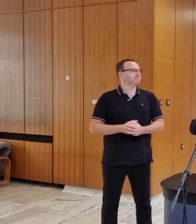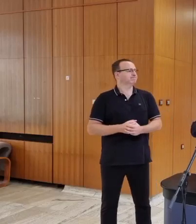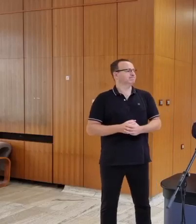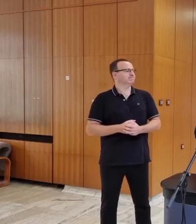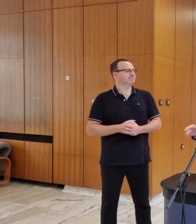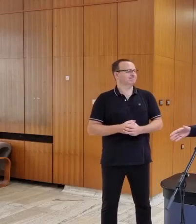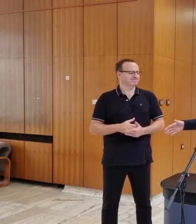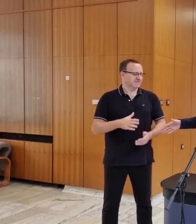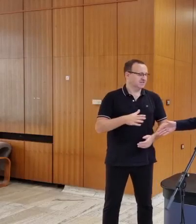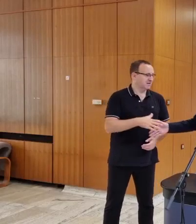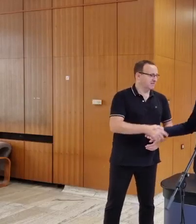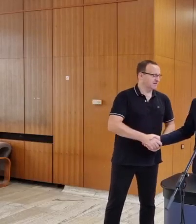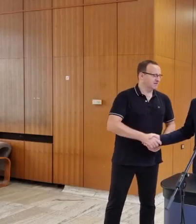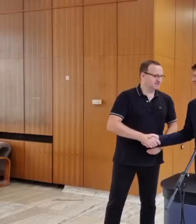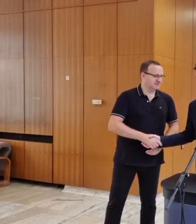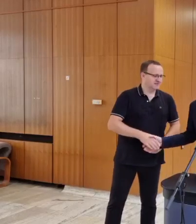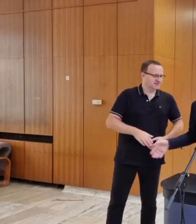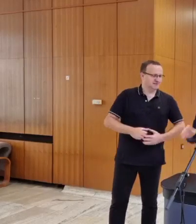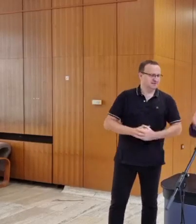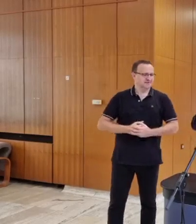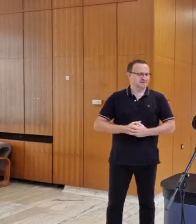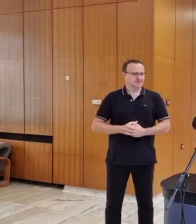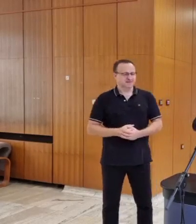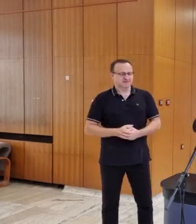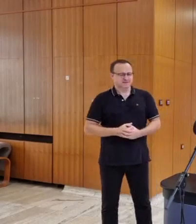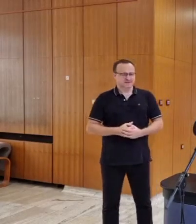Albo on jak wysoko.